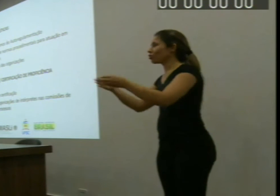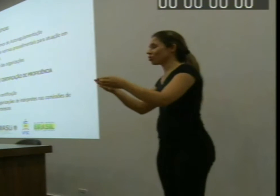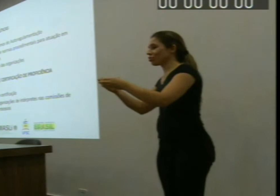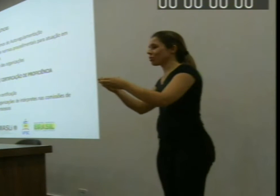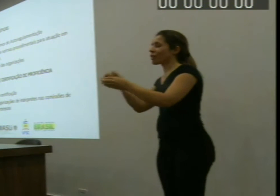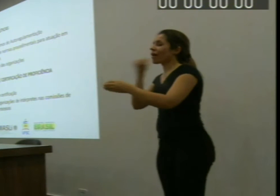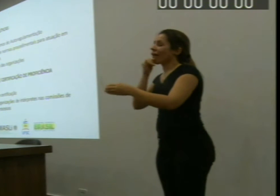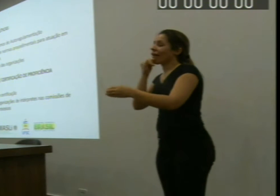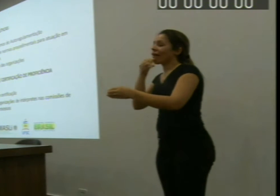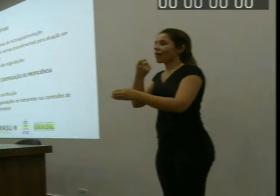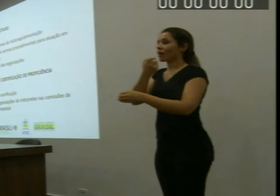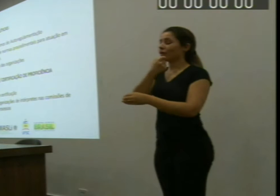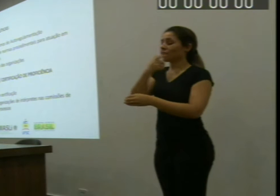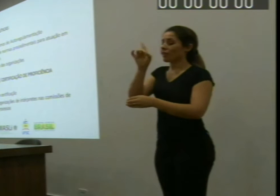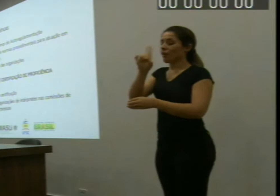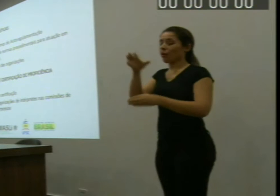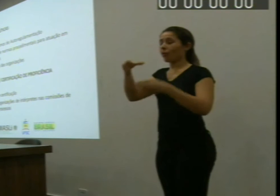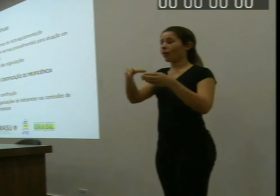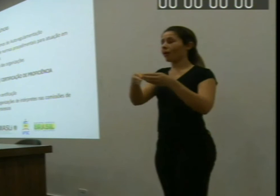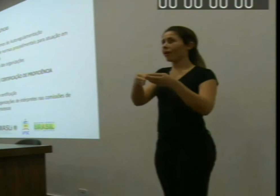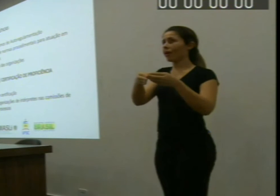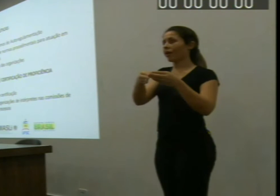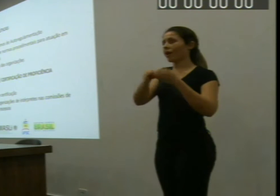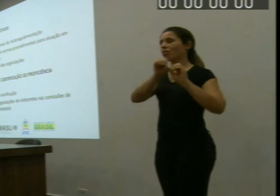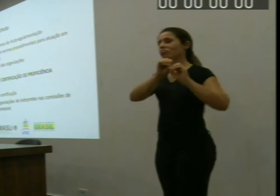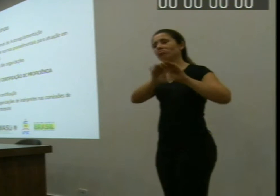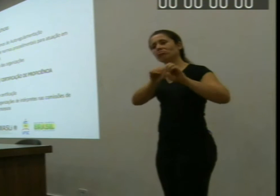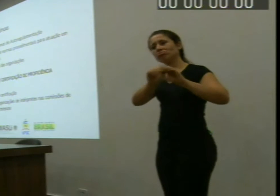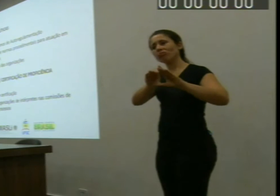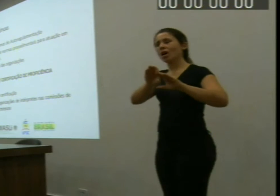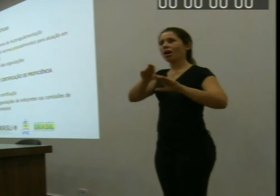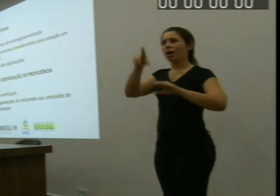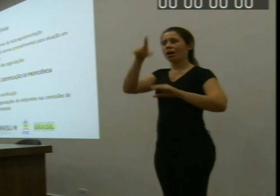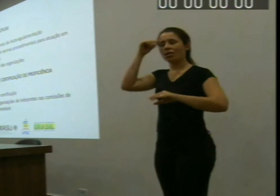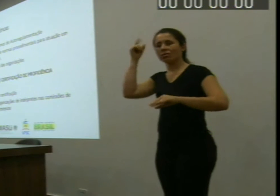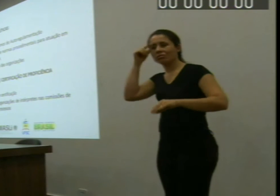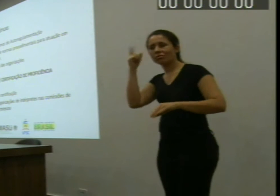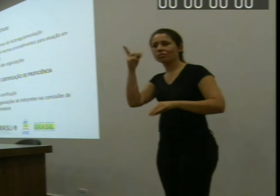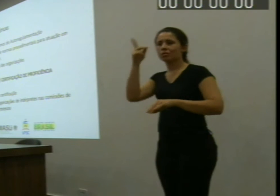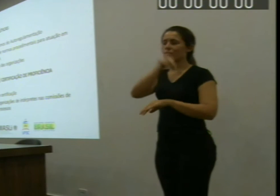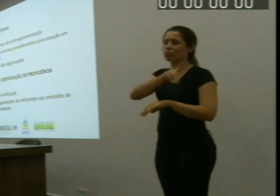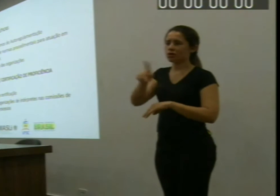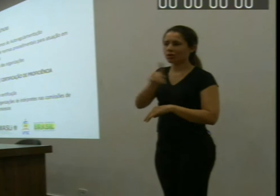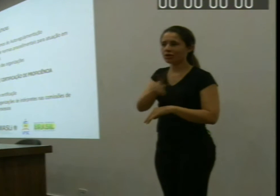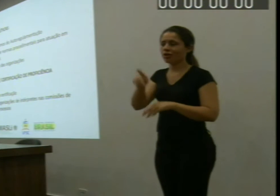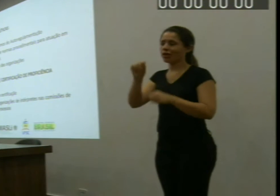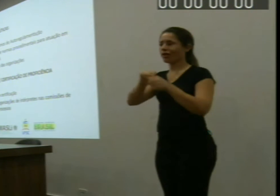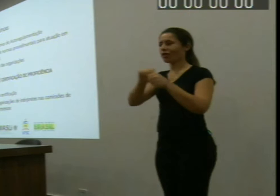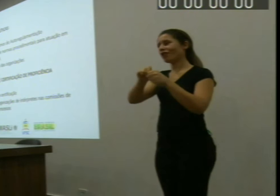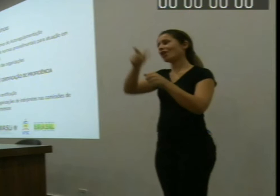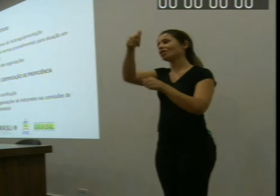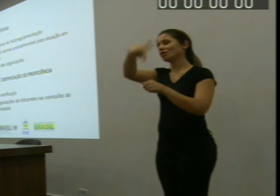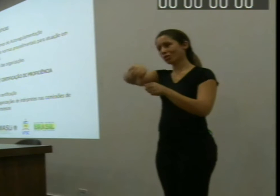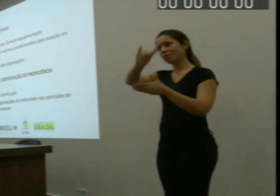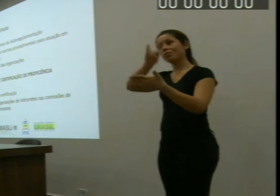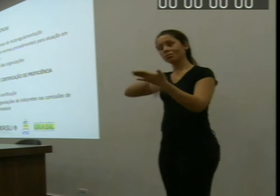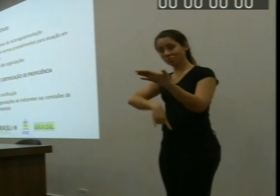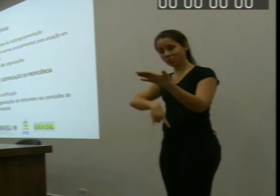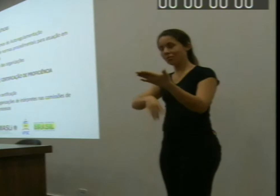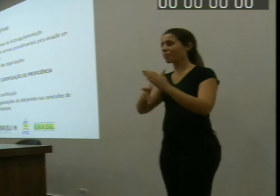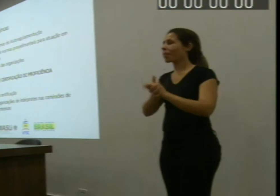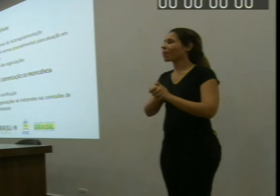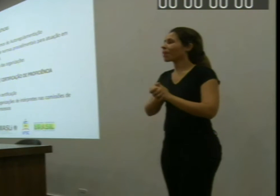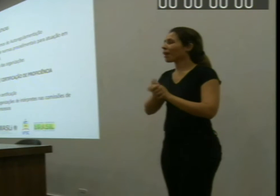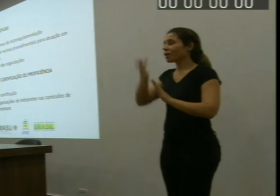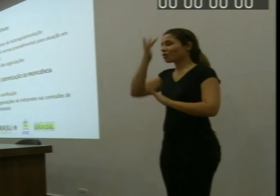inglês mais do nível acadêmico Universitário Professor aí vai fazer o outro exame eu não sei se a ordem